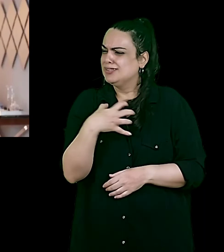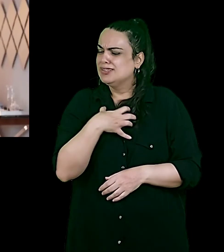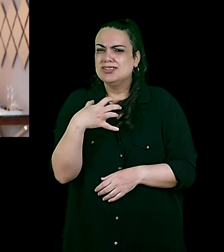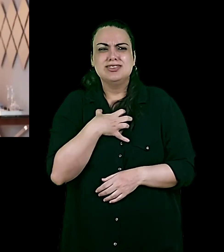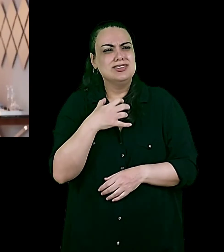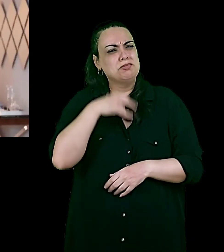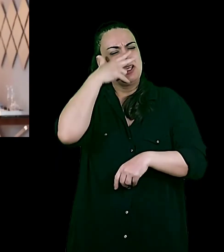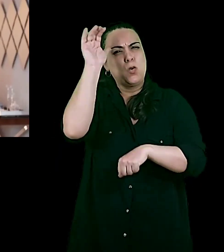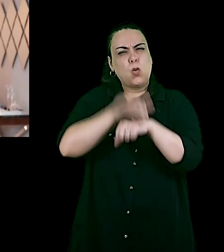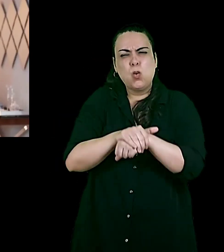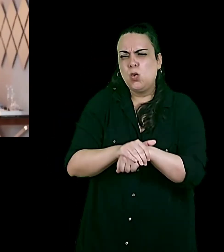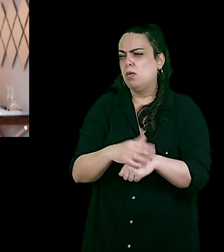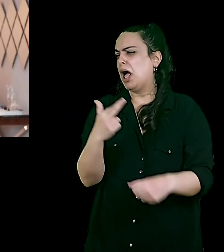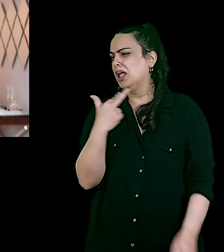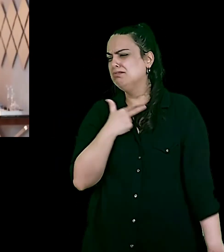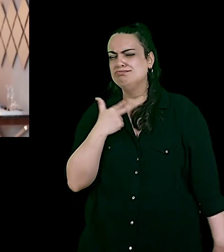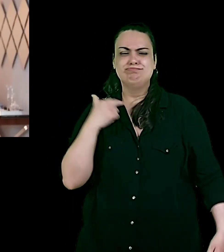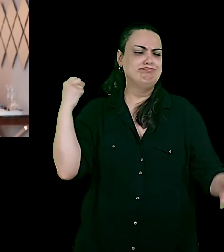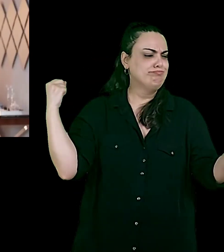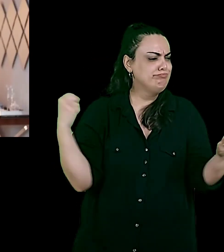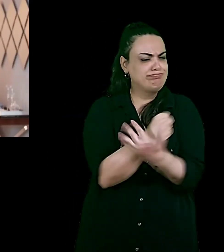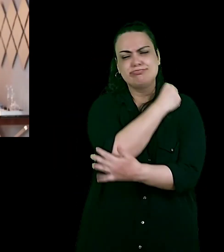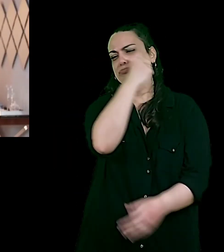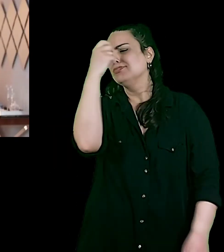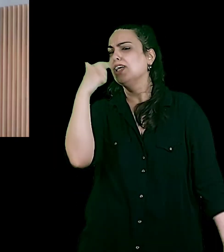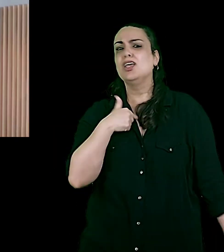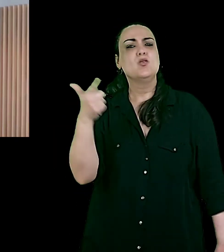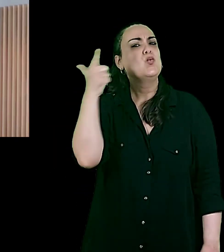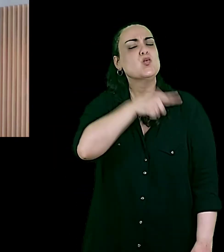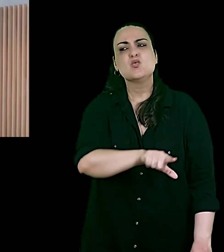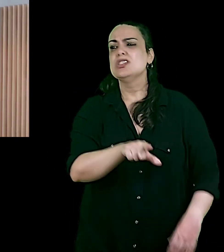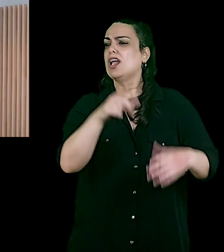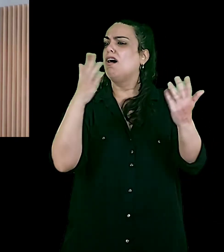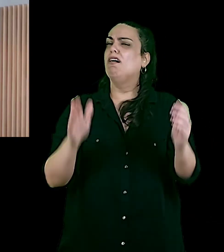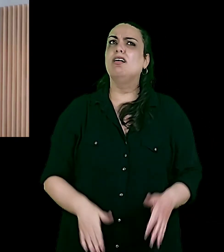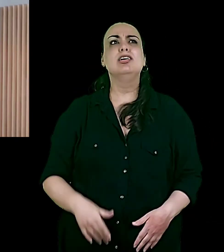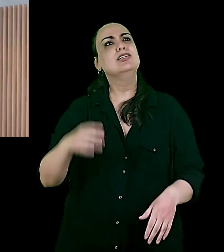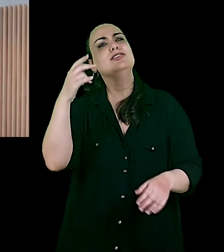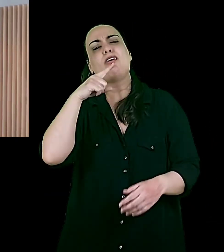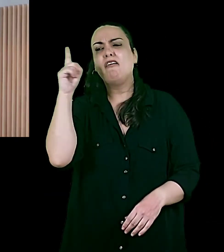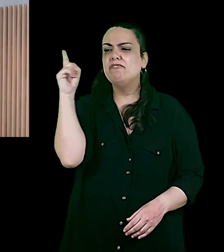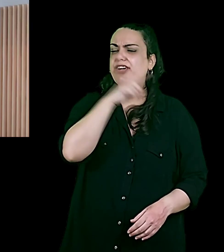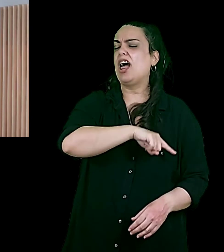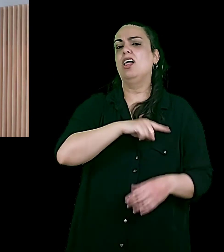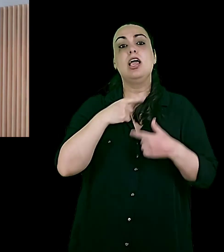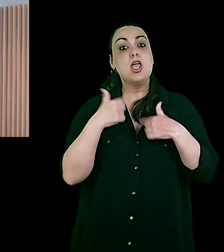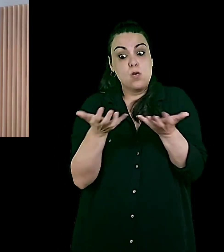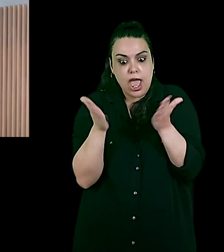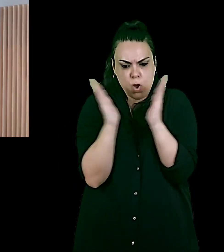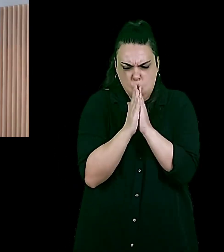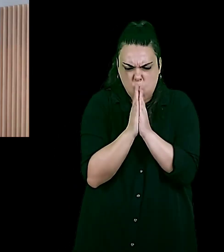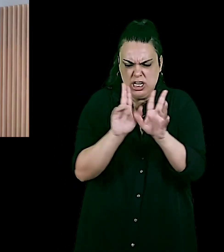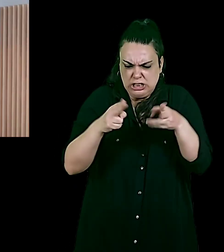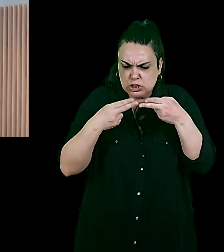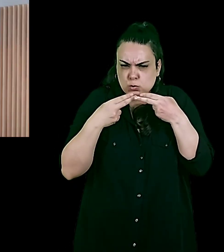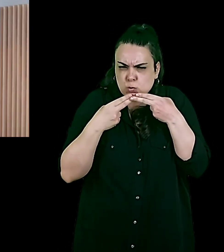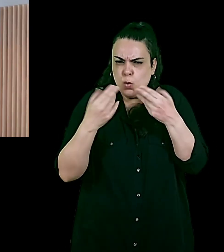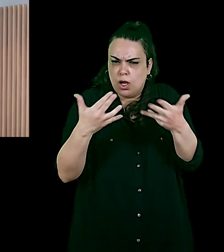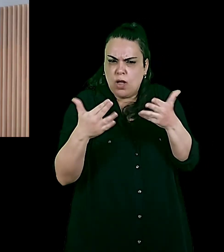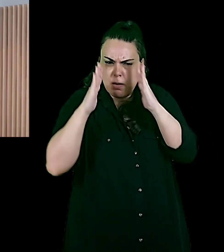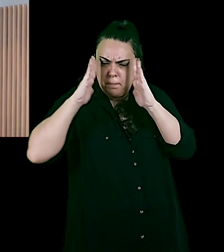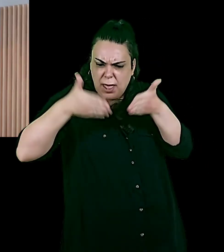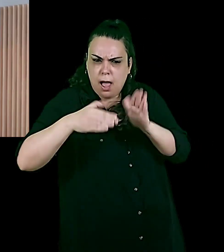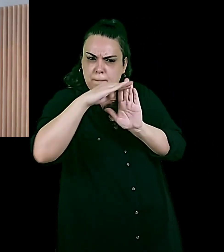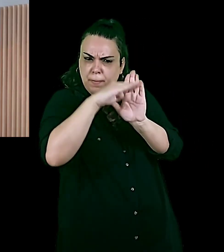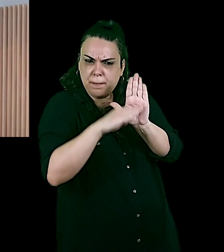amarrada, manietada pela culpa, por não conseguir dar prosseguimento ao plano de oração, de jejum,